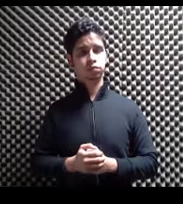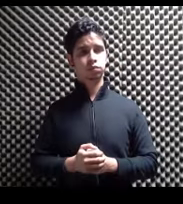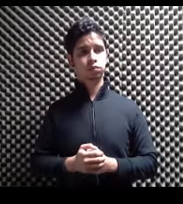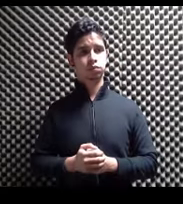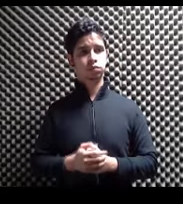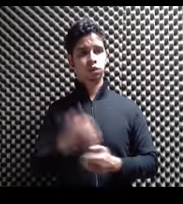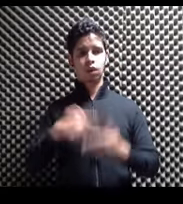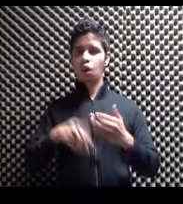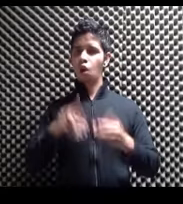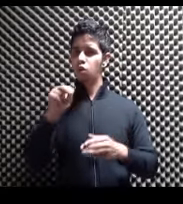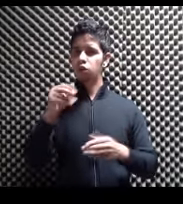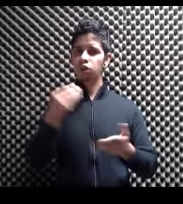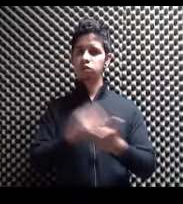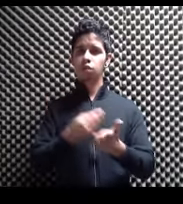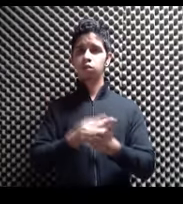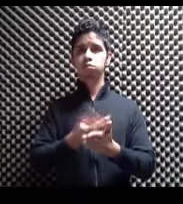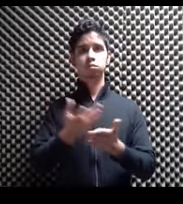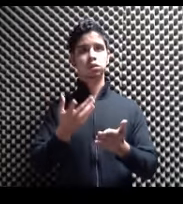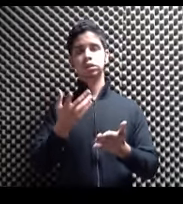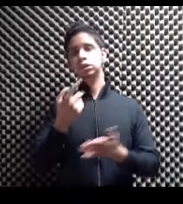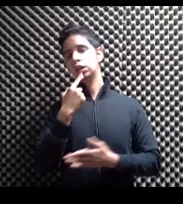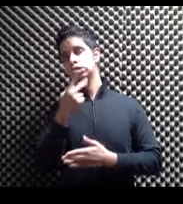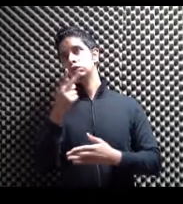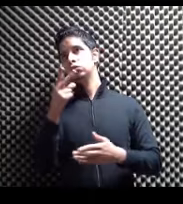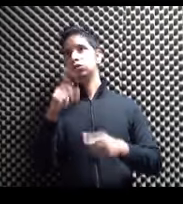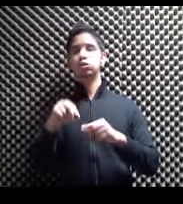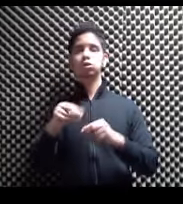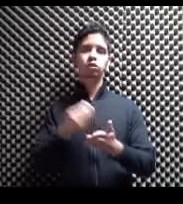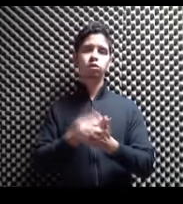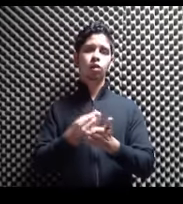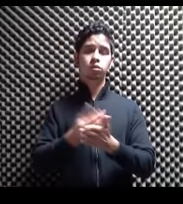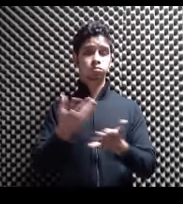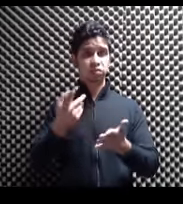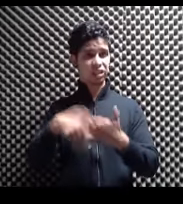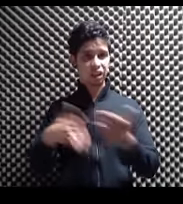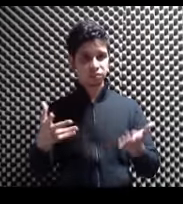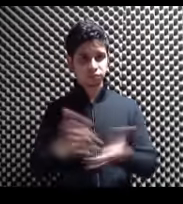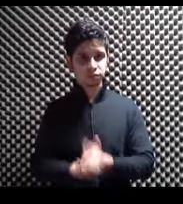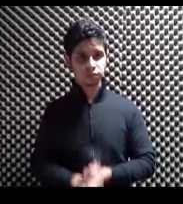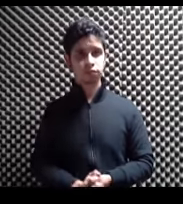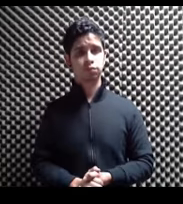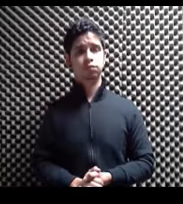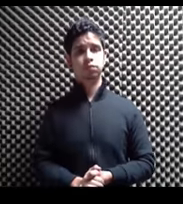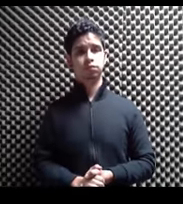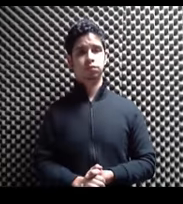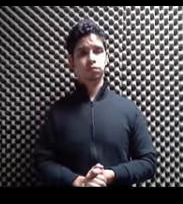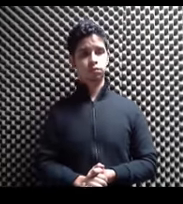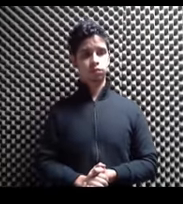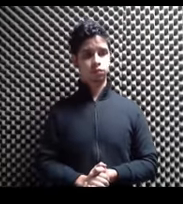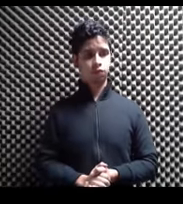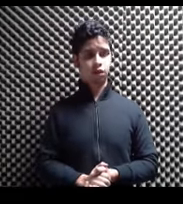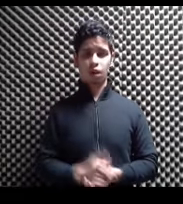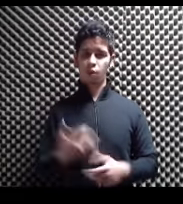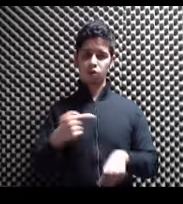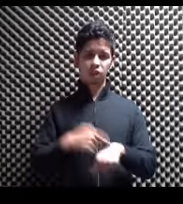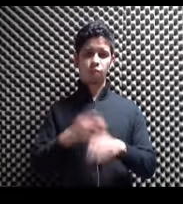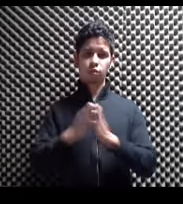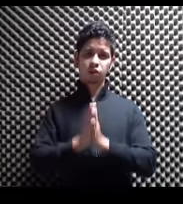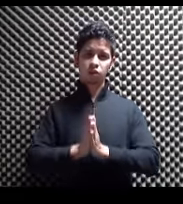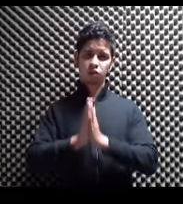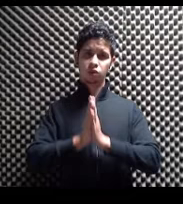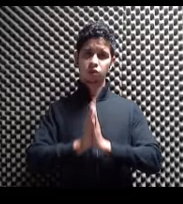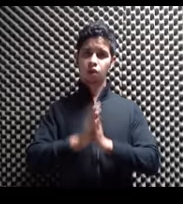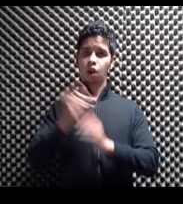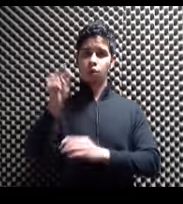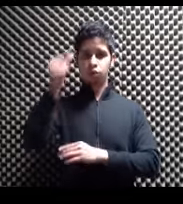ay, no puedo dinero, pero ¿qué? ¿Qué podría...? Mira, lo que llevamos tiempo pidiéndolo al gobierno de Puerto Rico. Ajá. Pero digo al gobierno porque sé